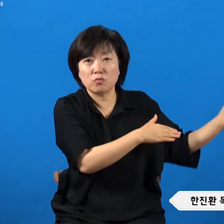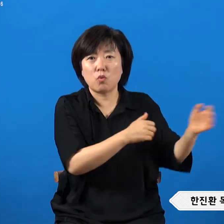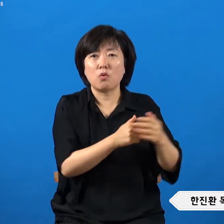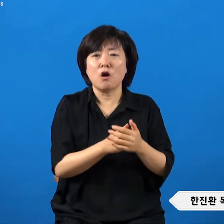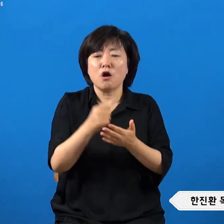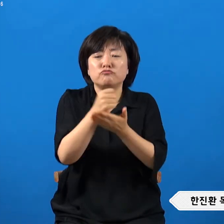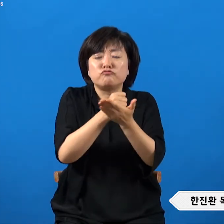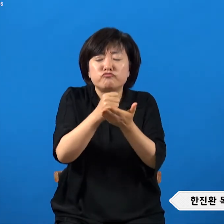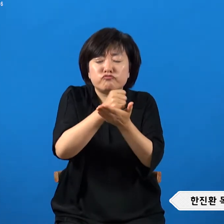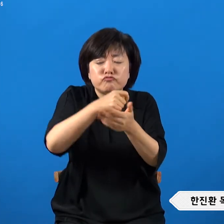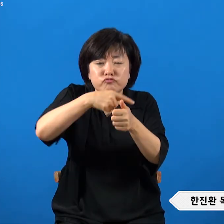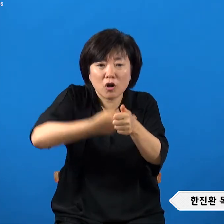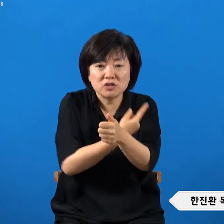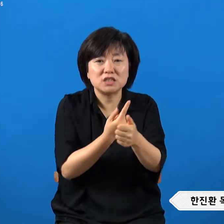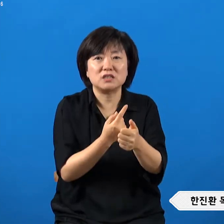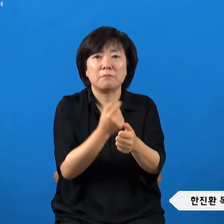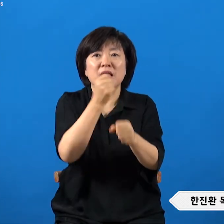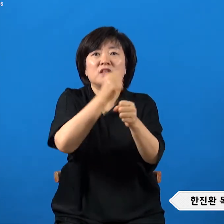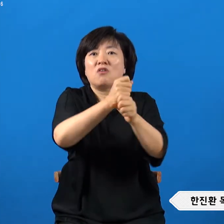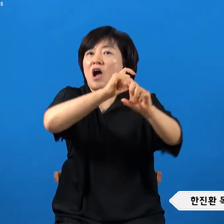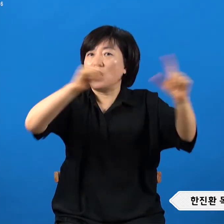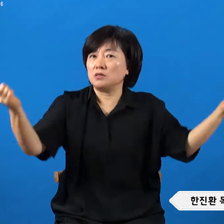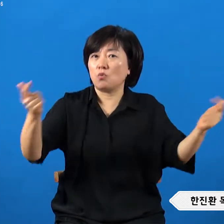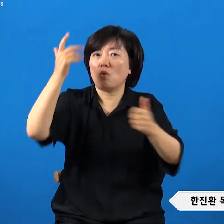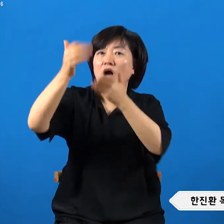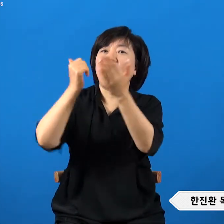것이구나. 그것이 깨달아지는 것입니다.